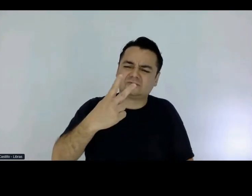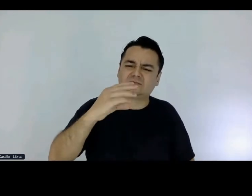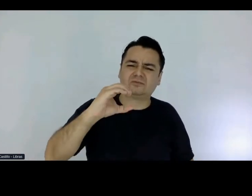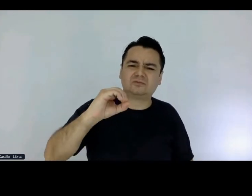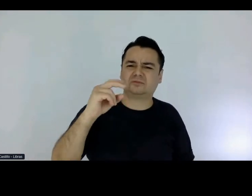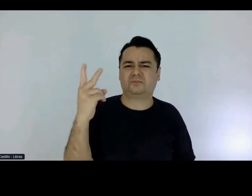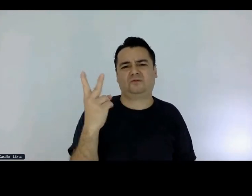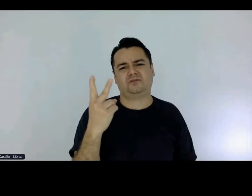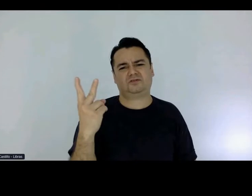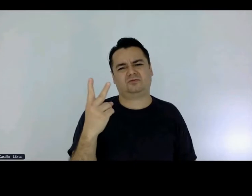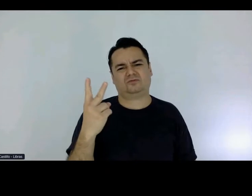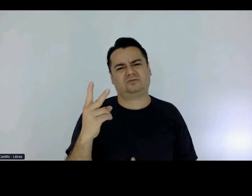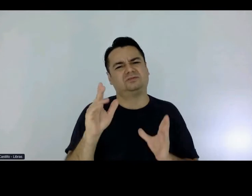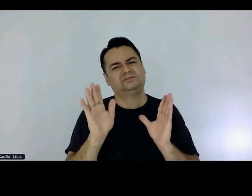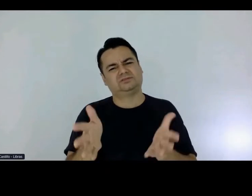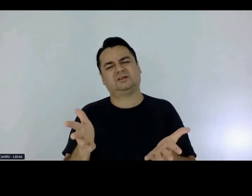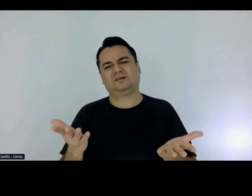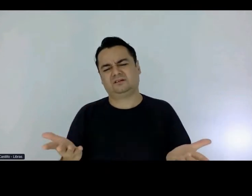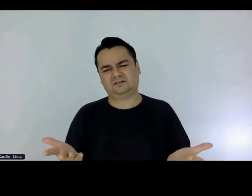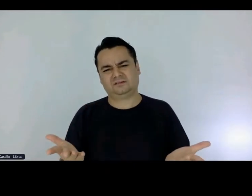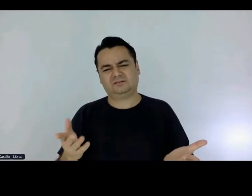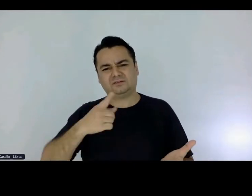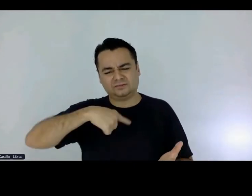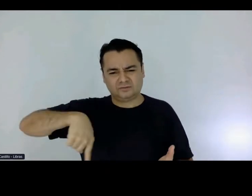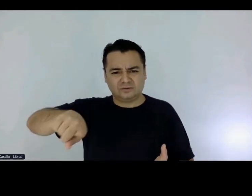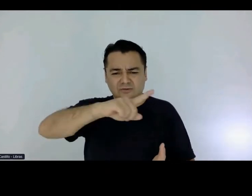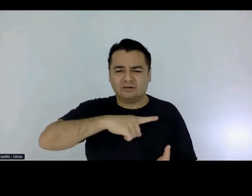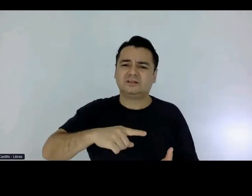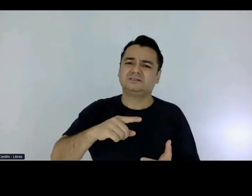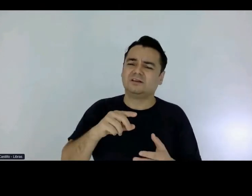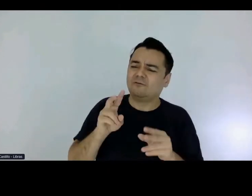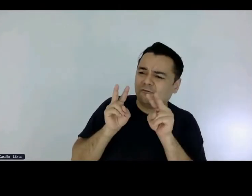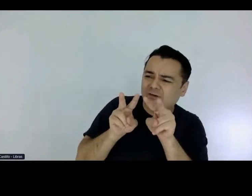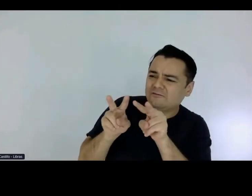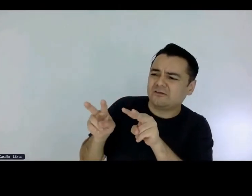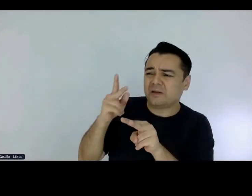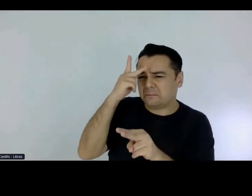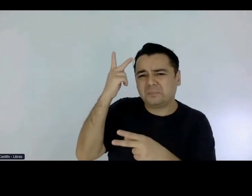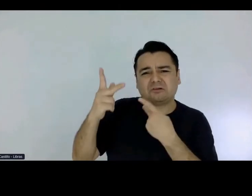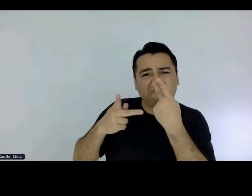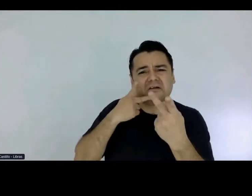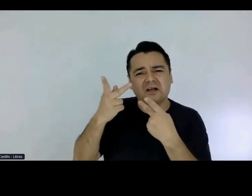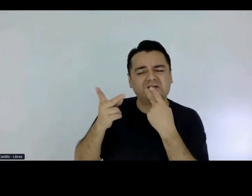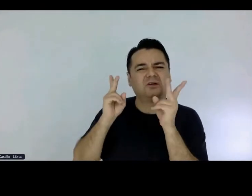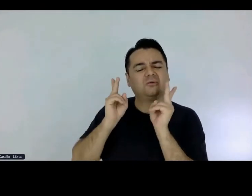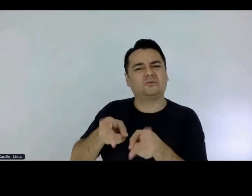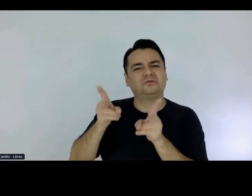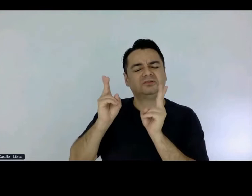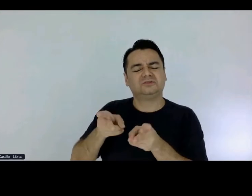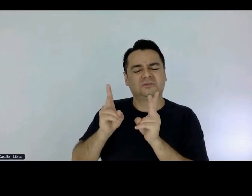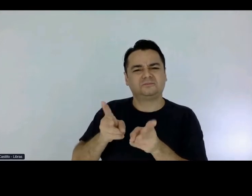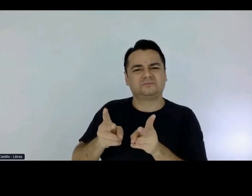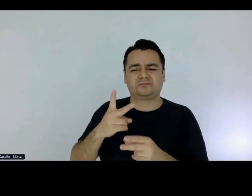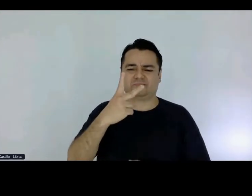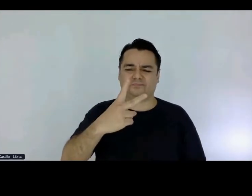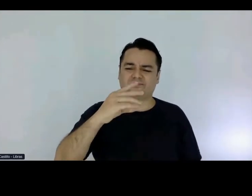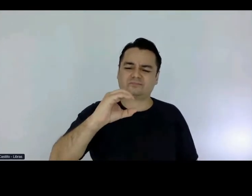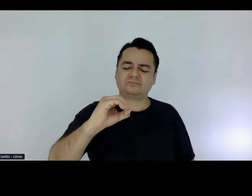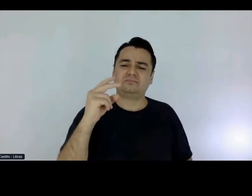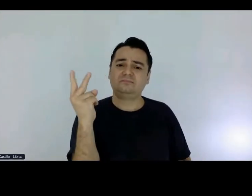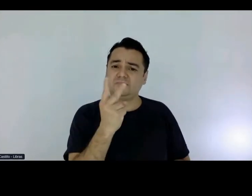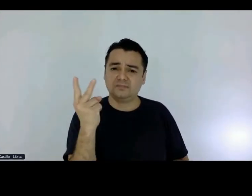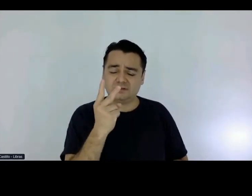gente ainda se depara com esse tipo de situação. Em pleno 2022, a gente